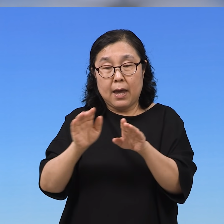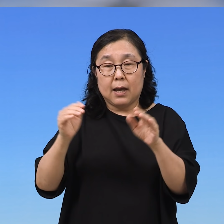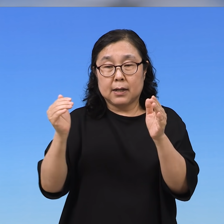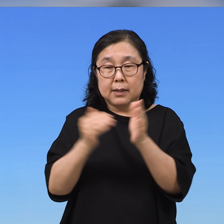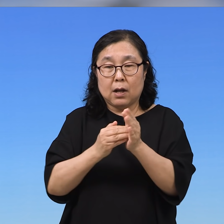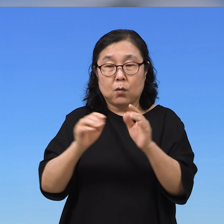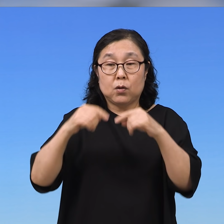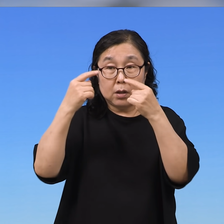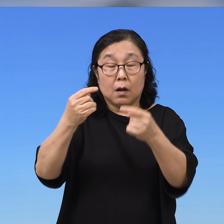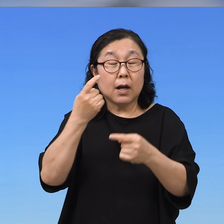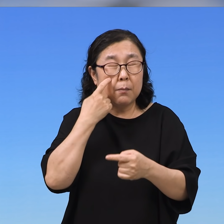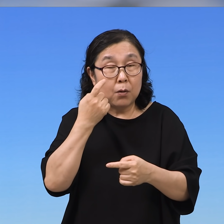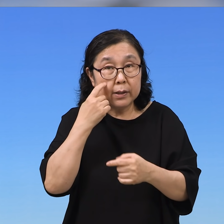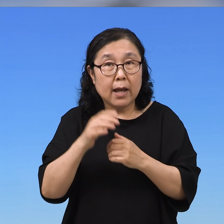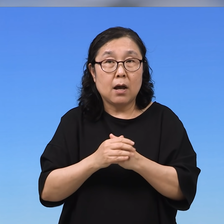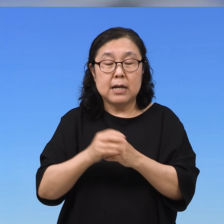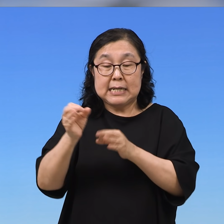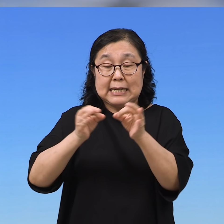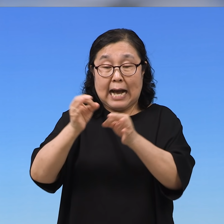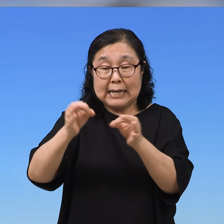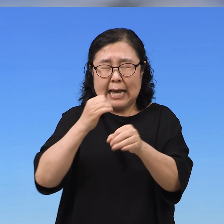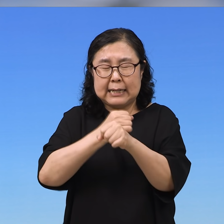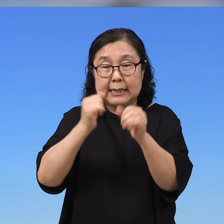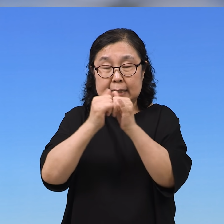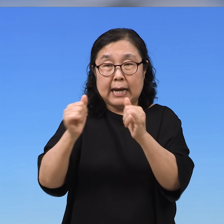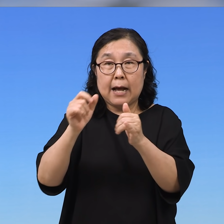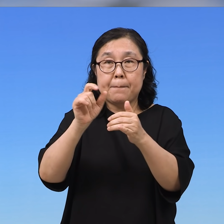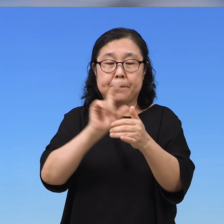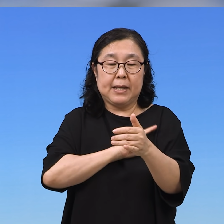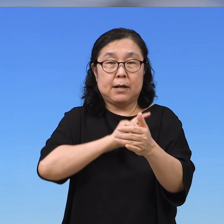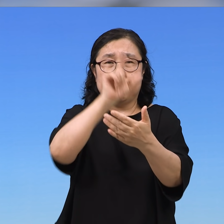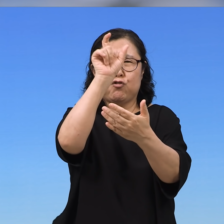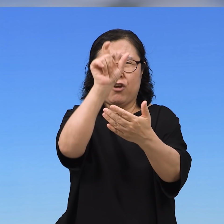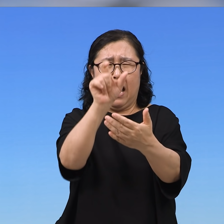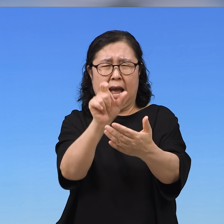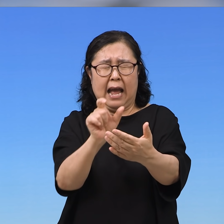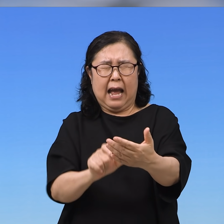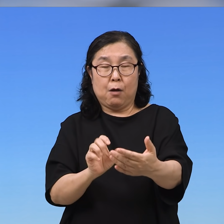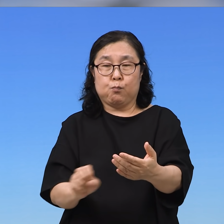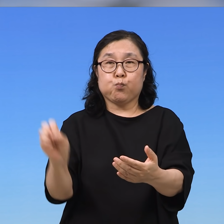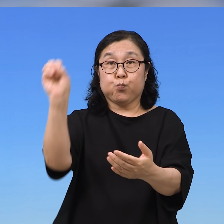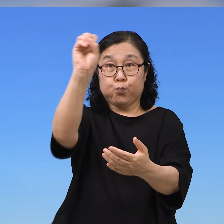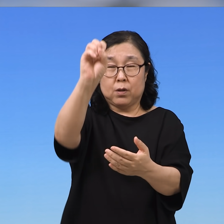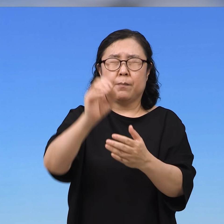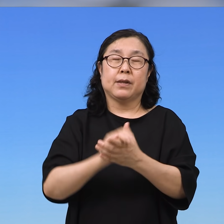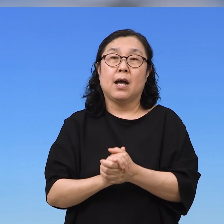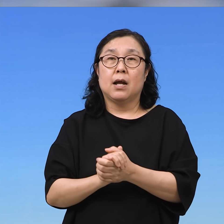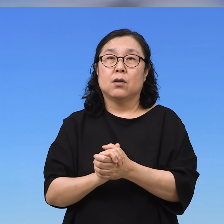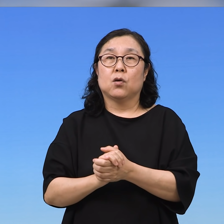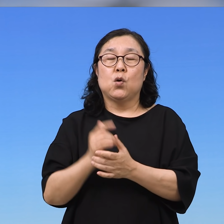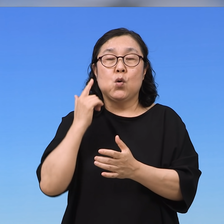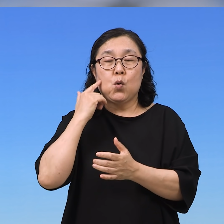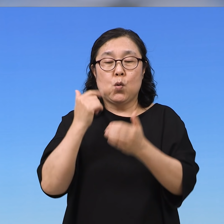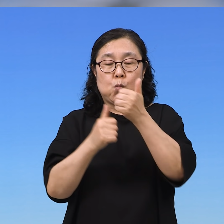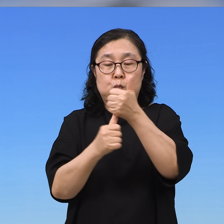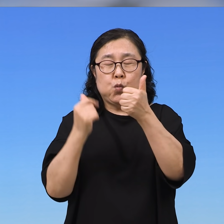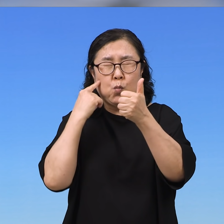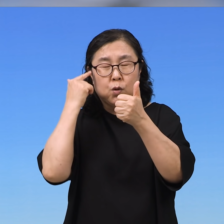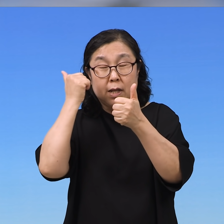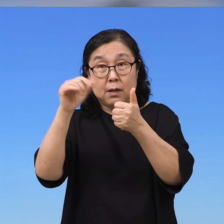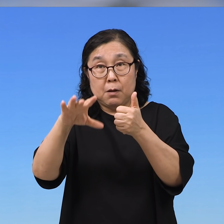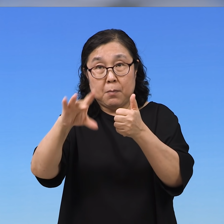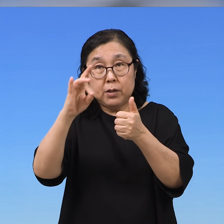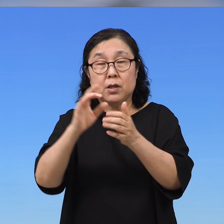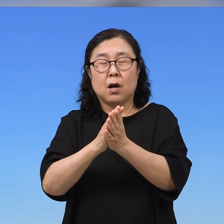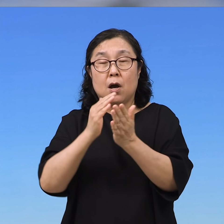꼭 들어가 보세요. 이 자영업 하시는 분들 리스트를 쫙 거기다 올려드렸습니다. 그리고 우리 교역자 몇 분이 이제